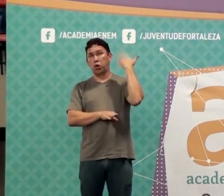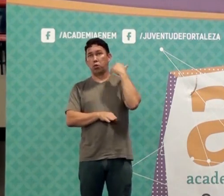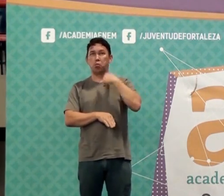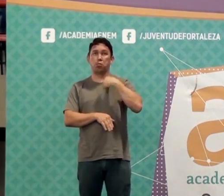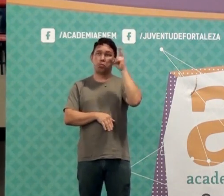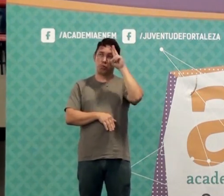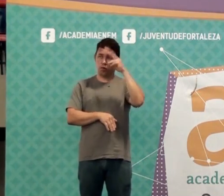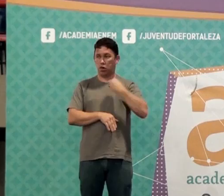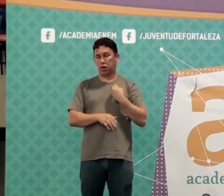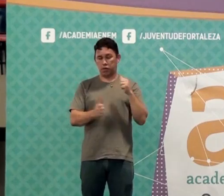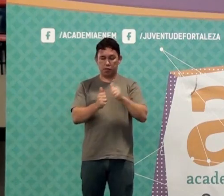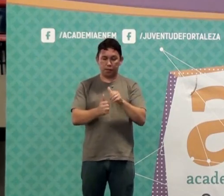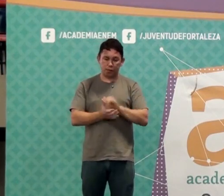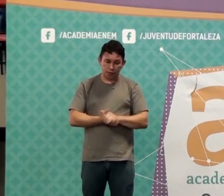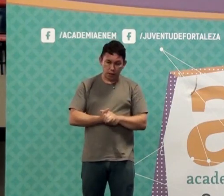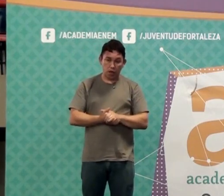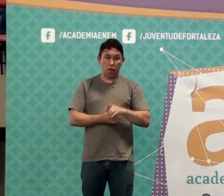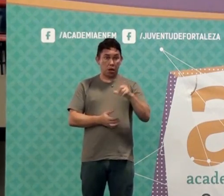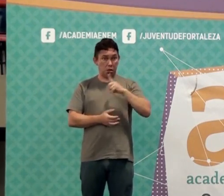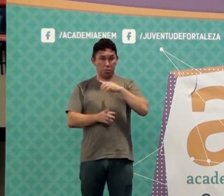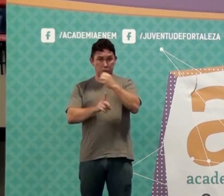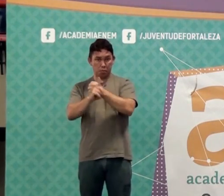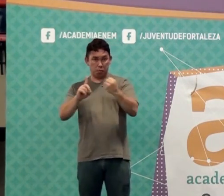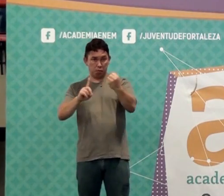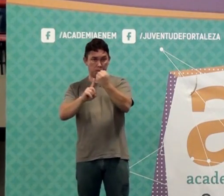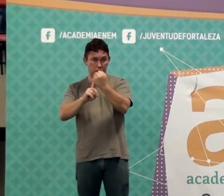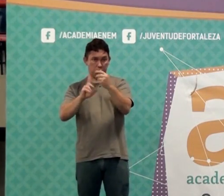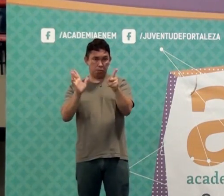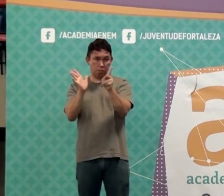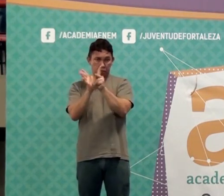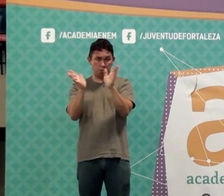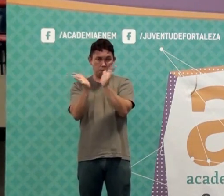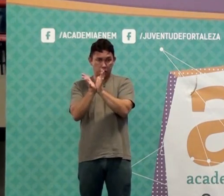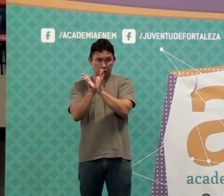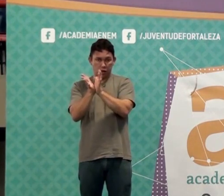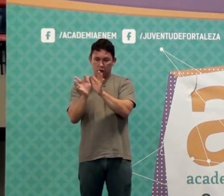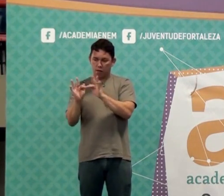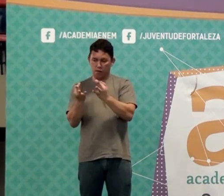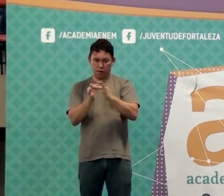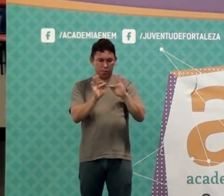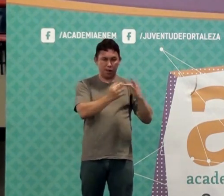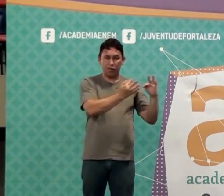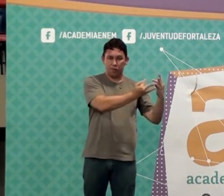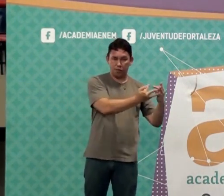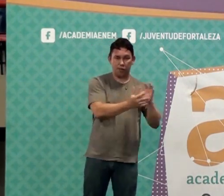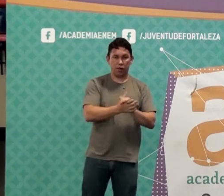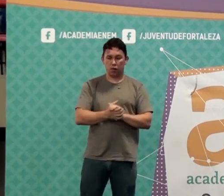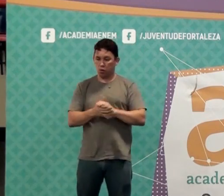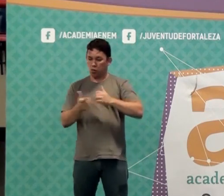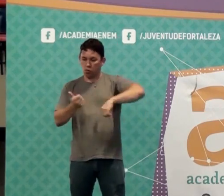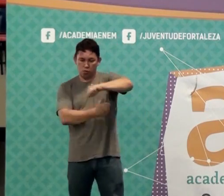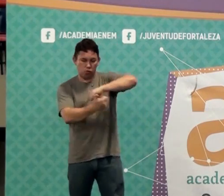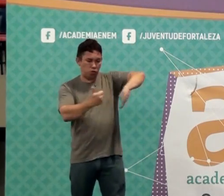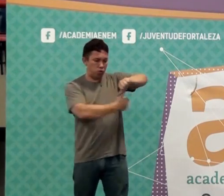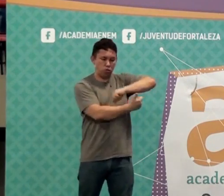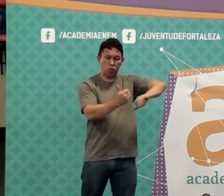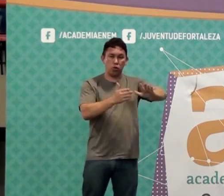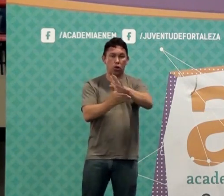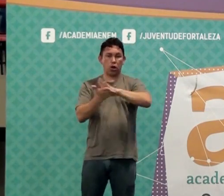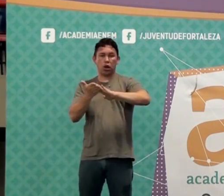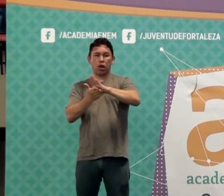sociedade hierarquizada? As hierarquias sociais, estão definidas. Tem o dono da terra e tem o cara que trabalha para o dono da